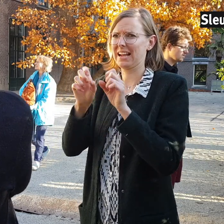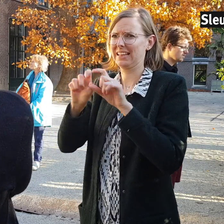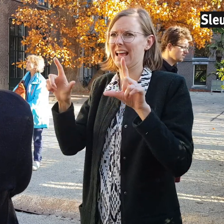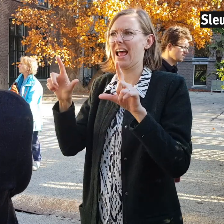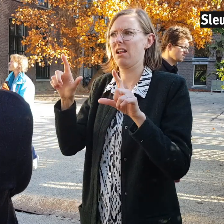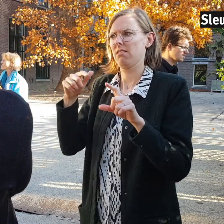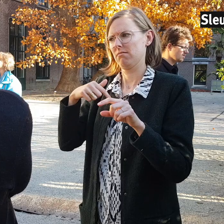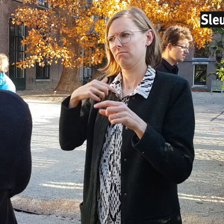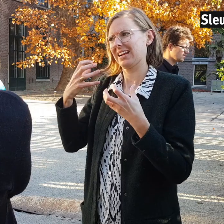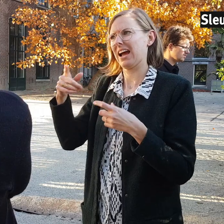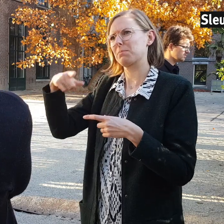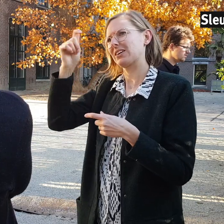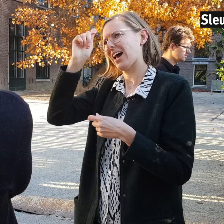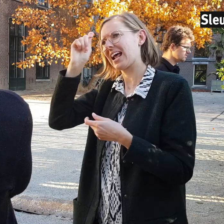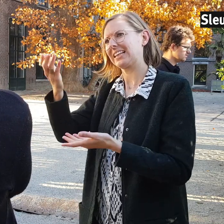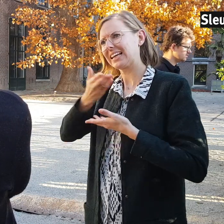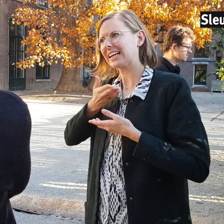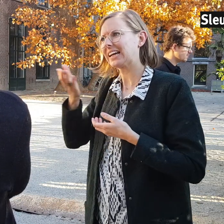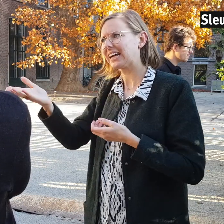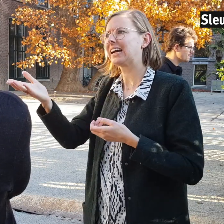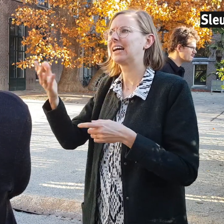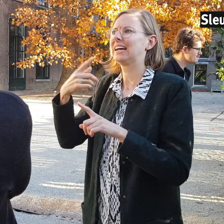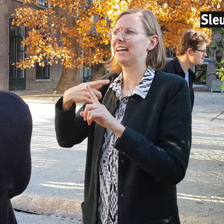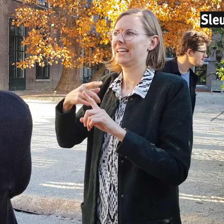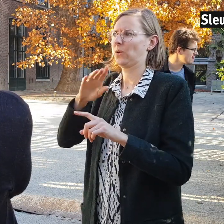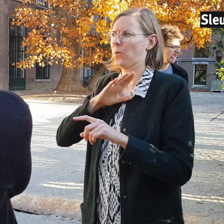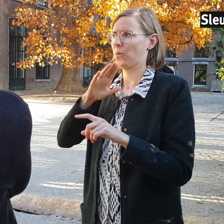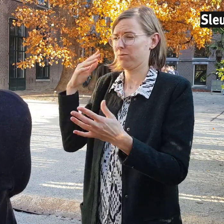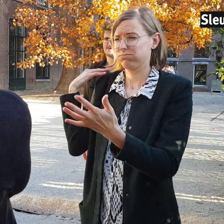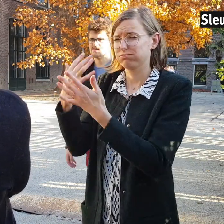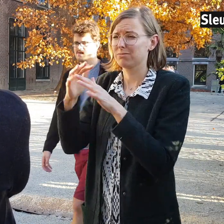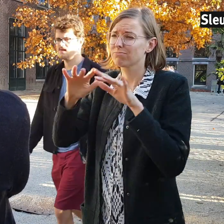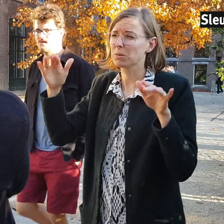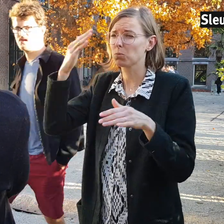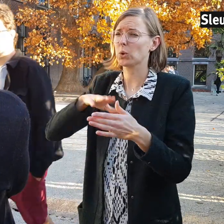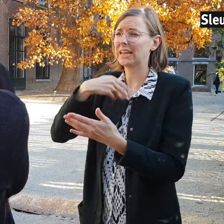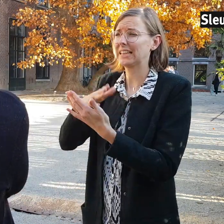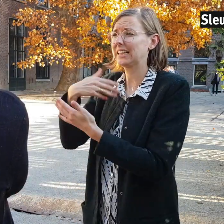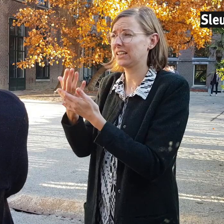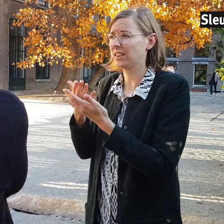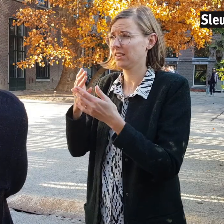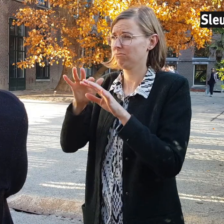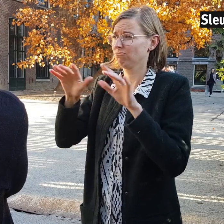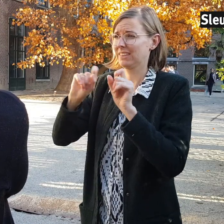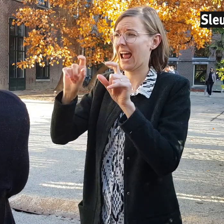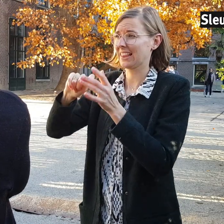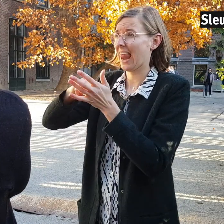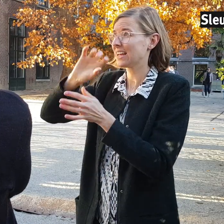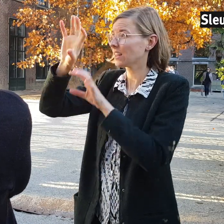dit gedicht zien. En voor mij persoonlijk is het belangrijk omdat gebarentaal nu meer erkenning krijgt.